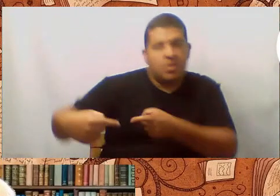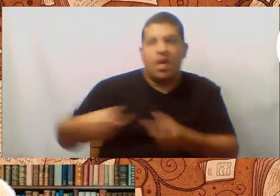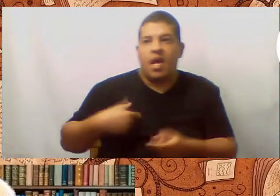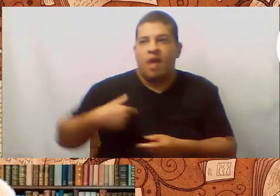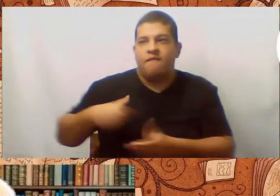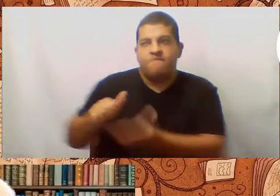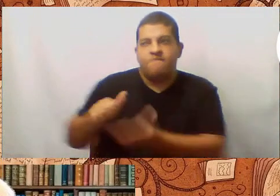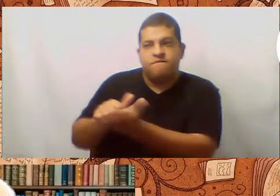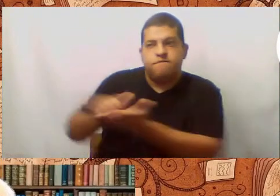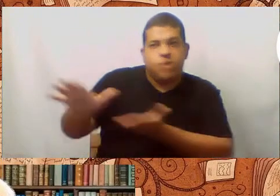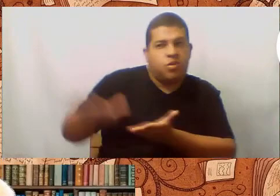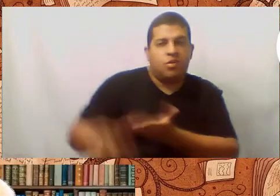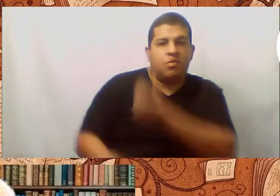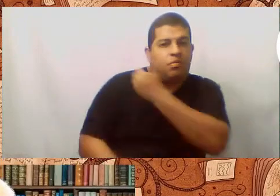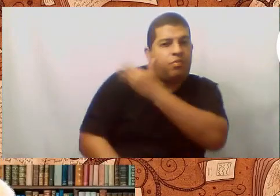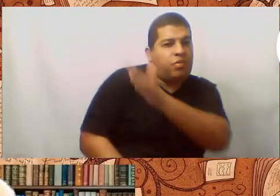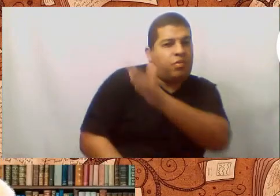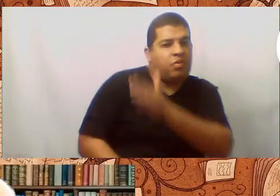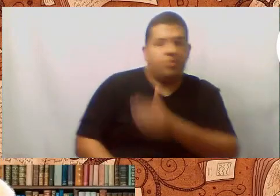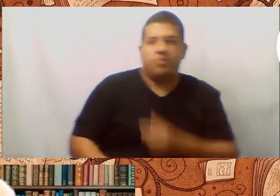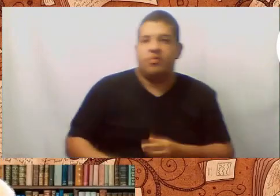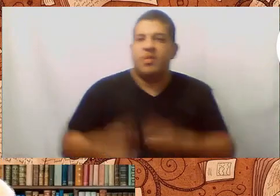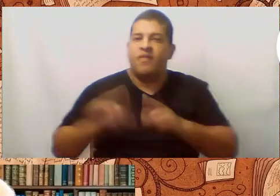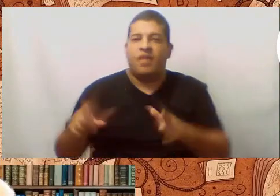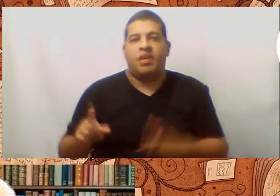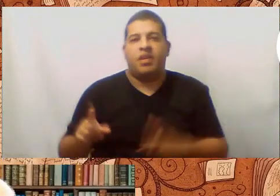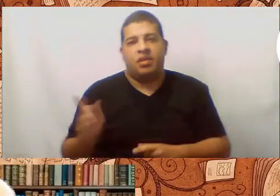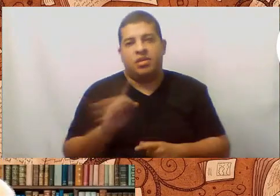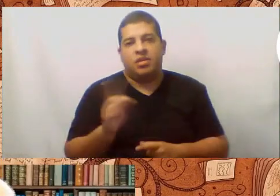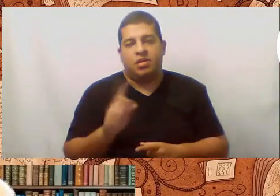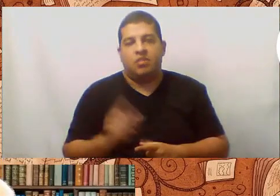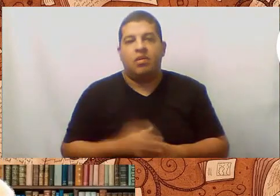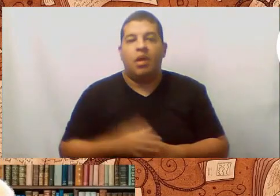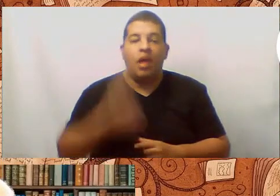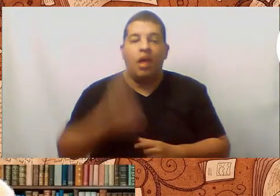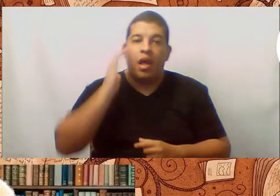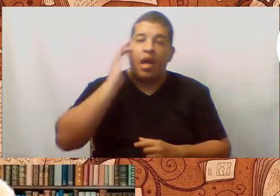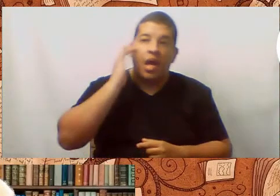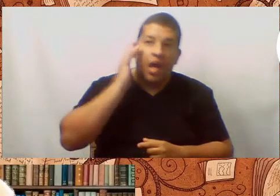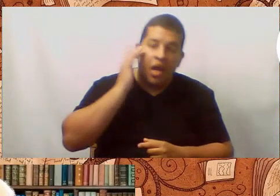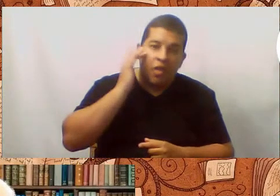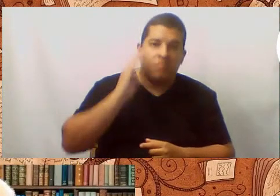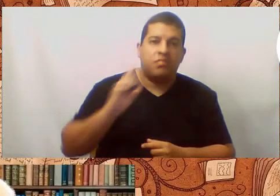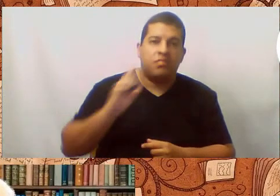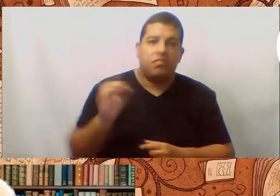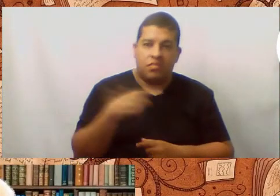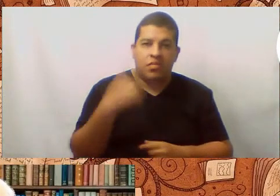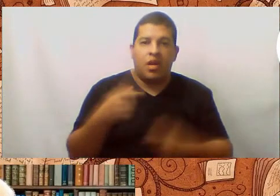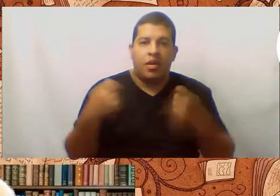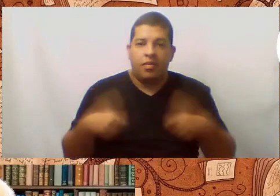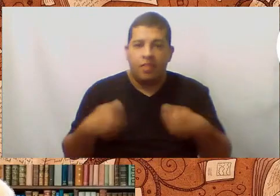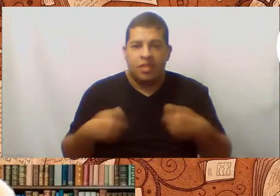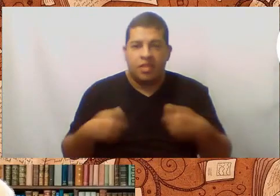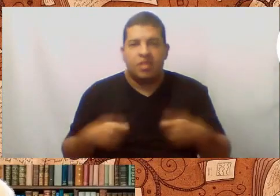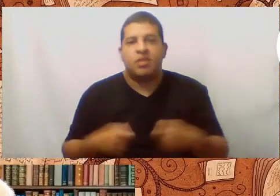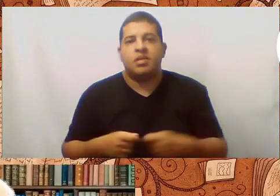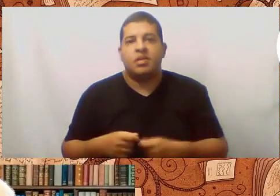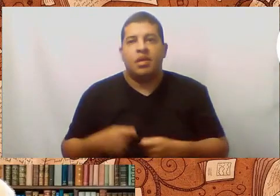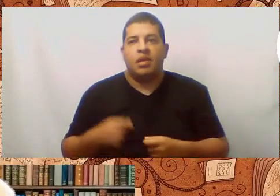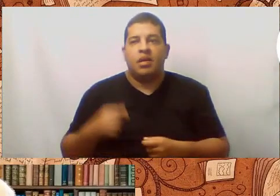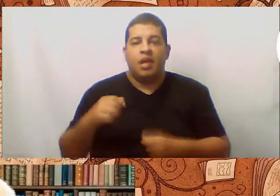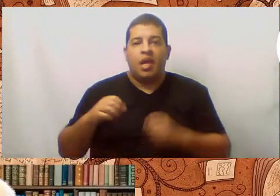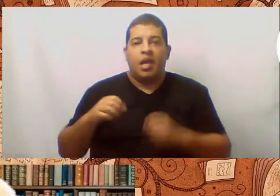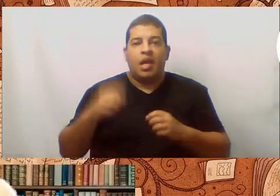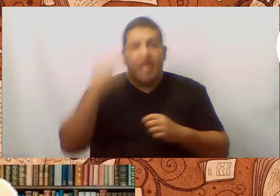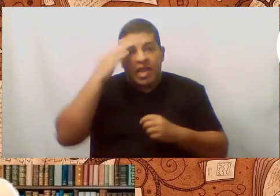aniquilar propriamente o diferente, tá? Então eu acho que a gente tem que transcender e ultrapassar